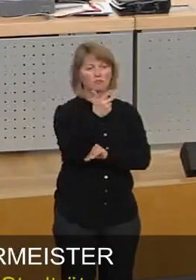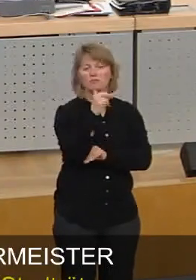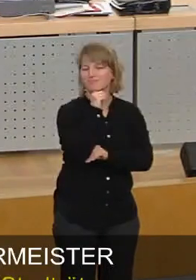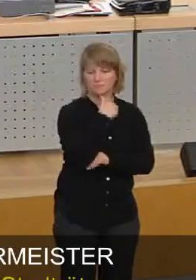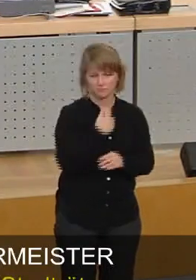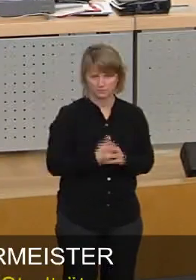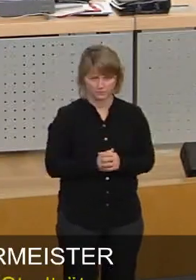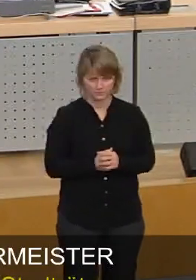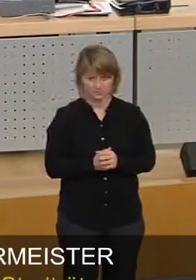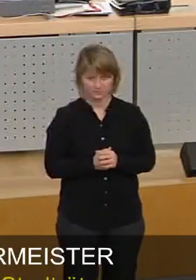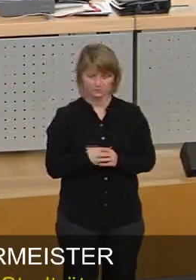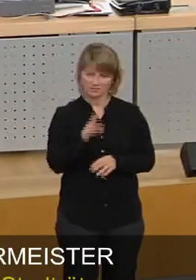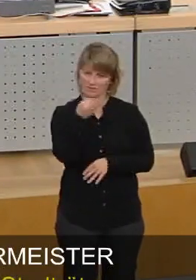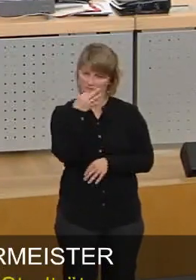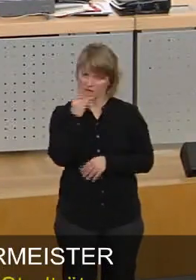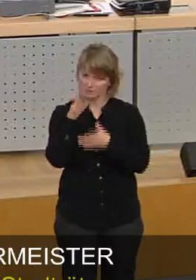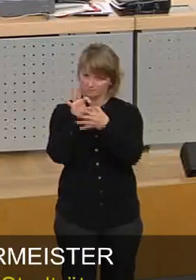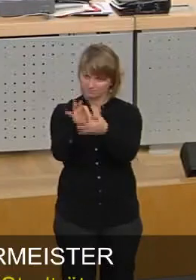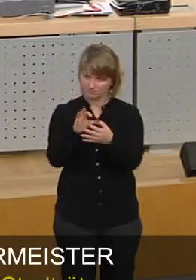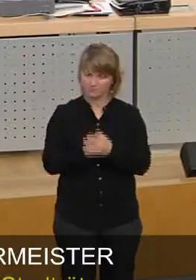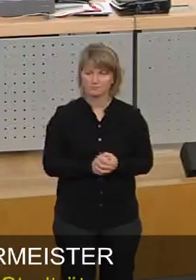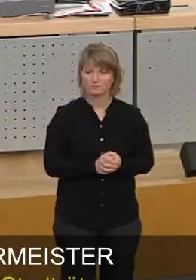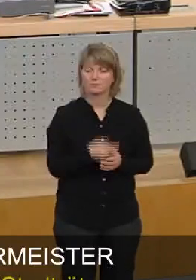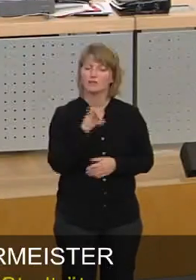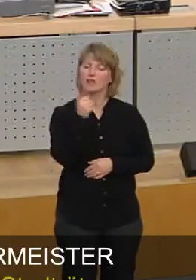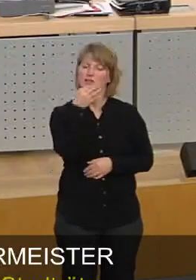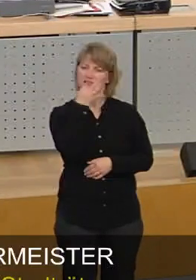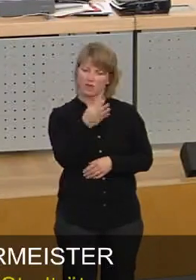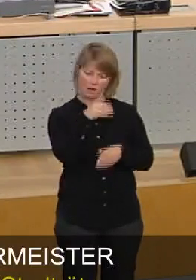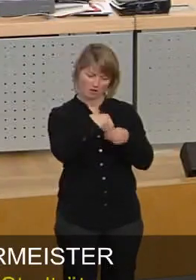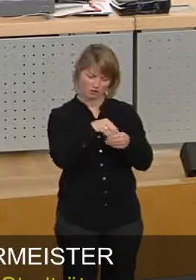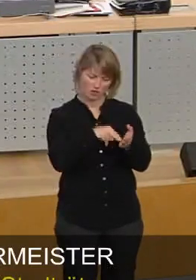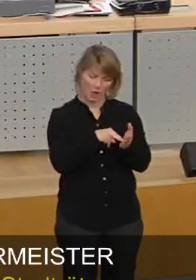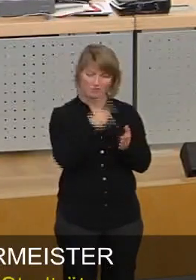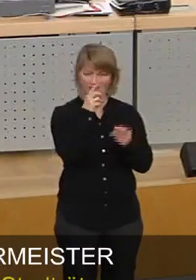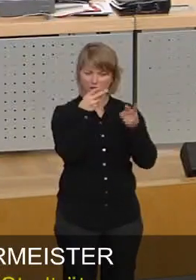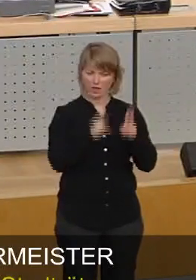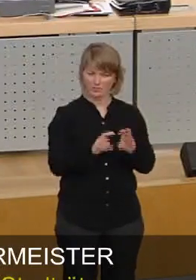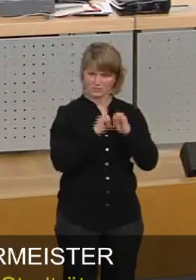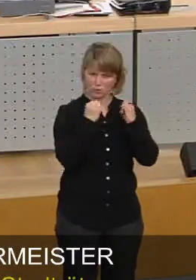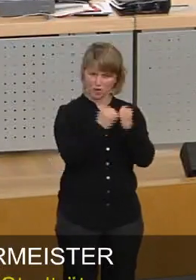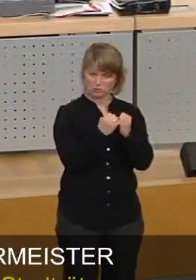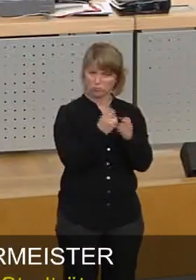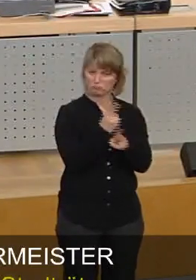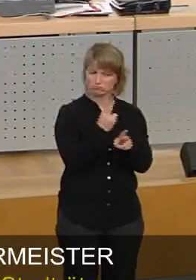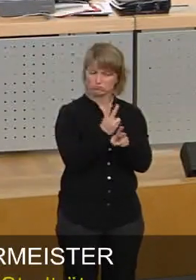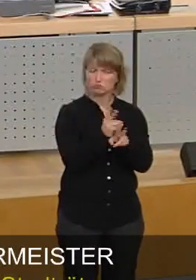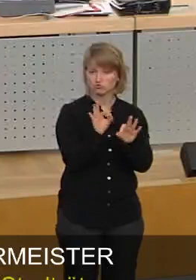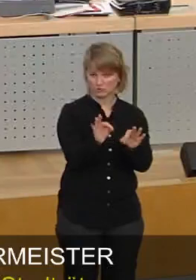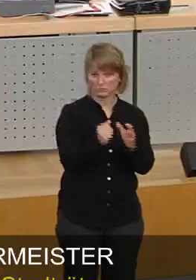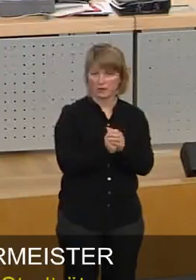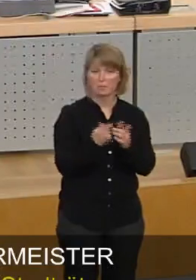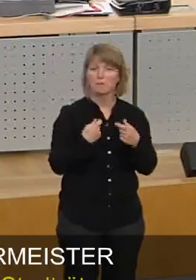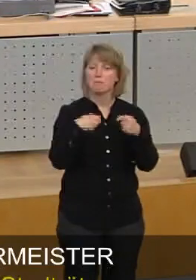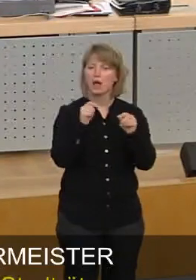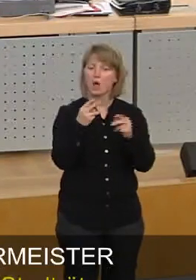Ihren Fragen. Es ist richtig, wenn Sie in Ihrer ersten Frage formulieren, dass sich die Rechtslage nicht geändert hat. Das Bauaufsichtsamt hat jedoch anlässlich